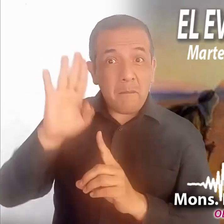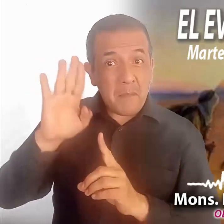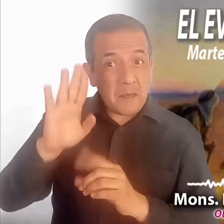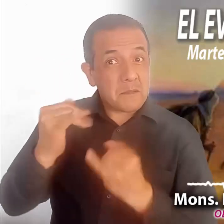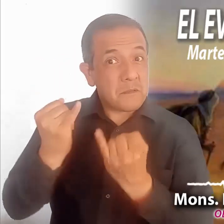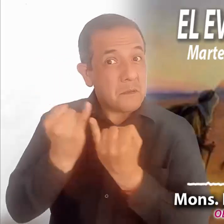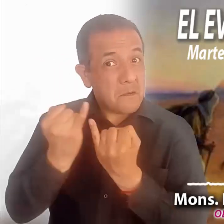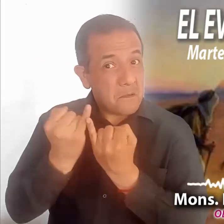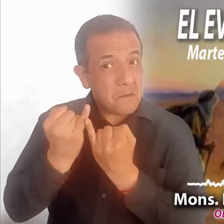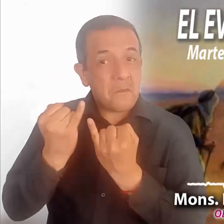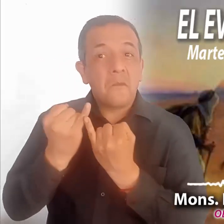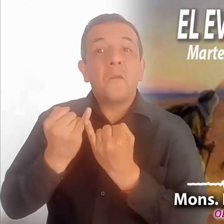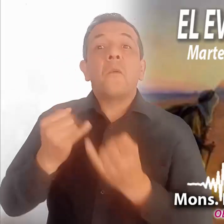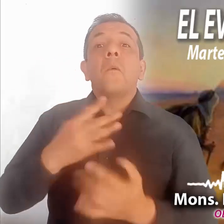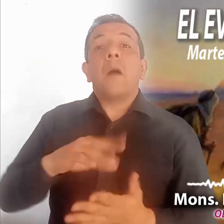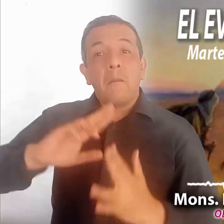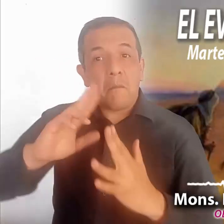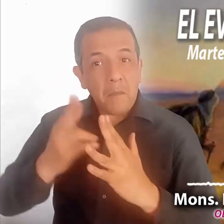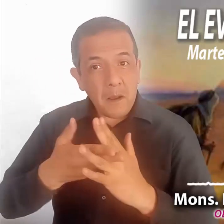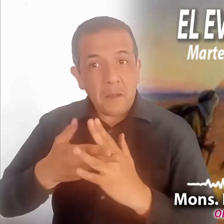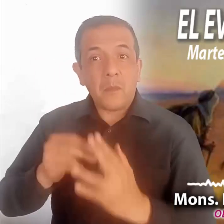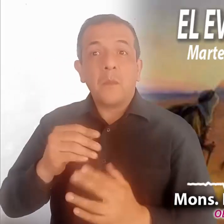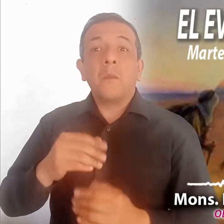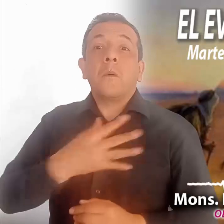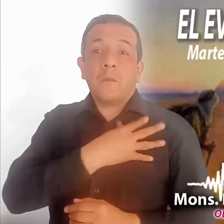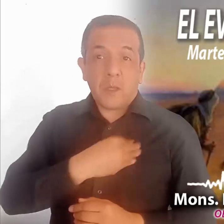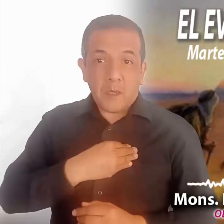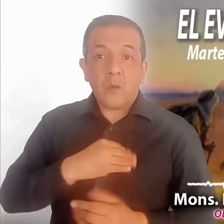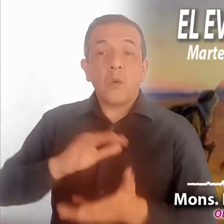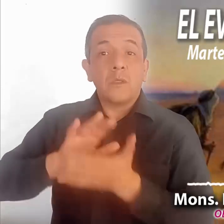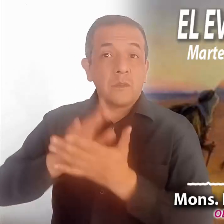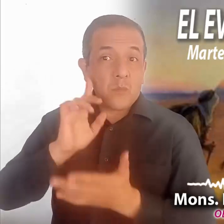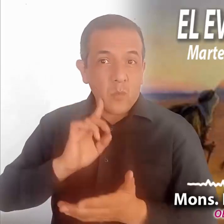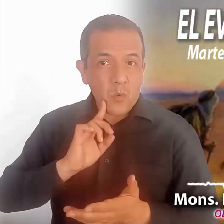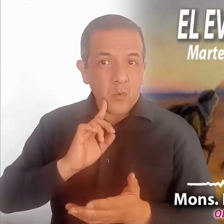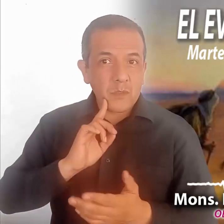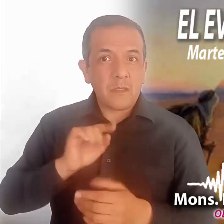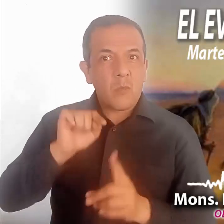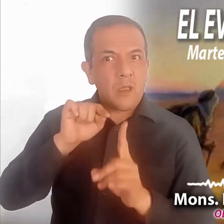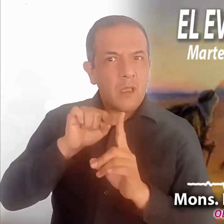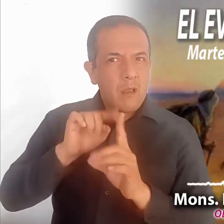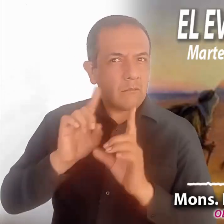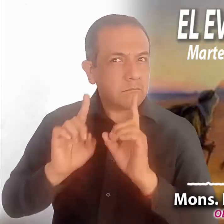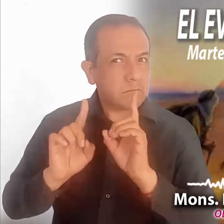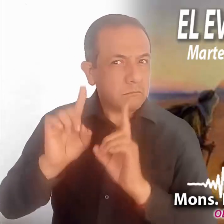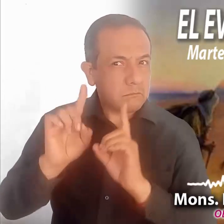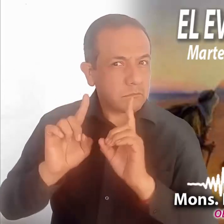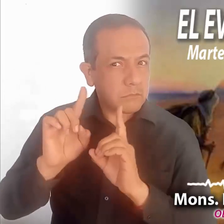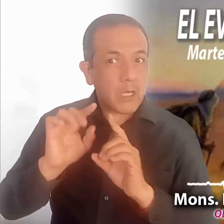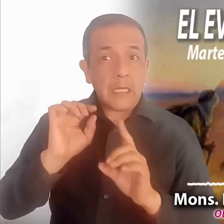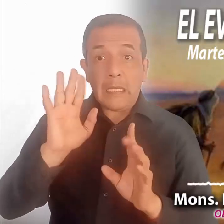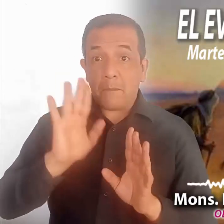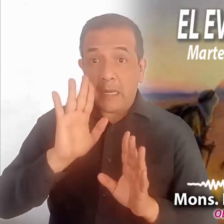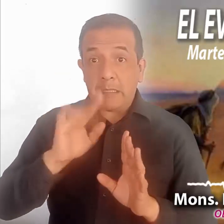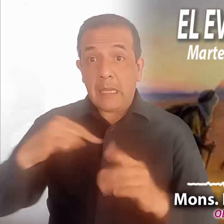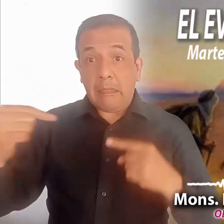propios hijos, esposas, por las sospechas y rivalidades. La